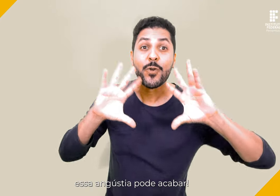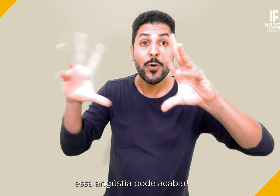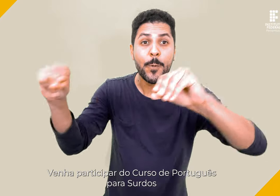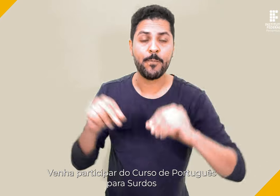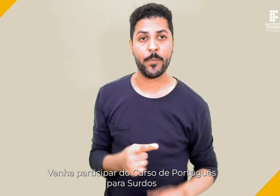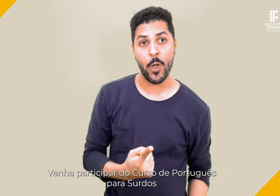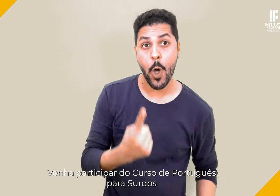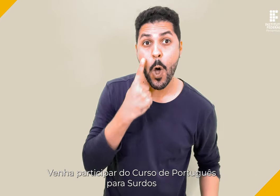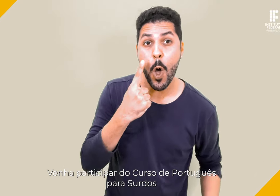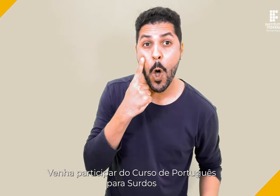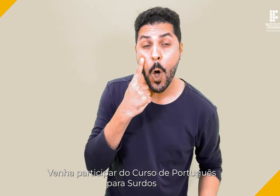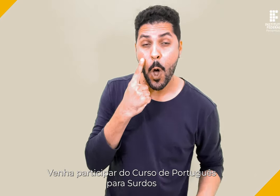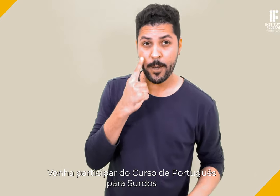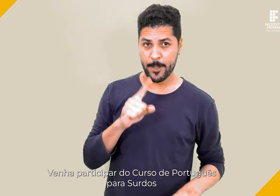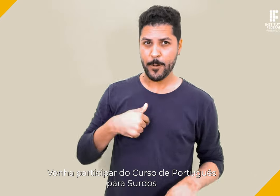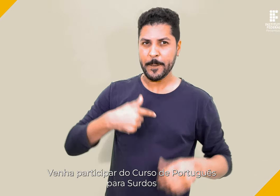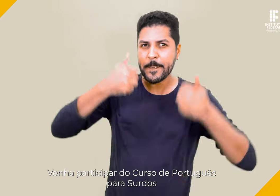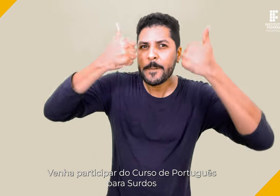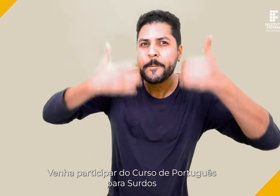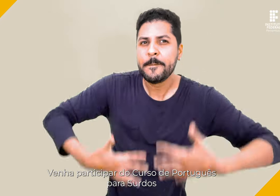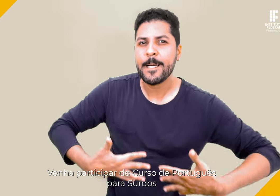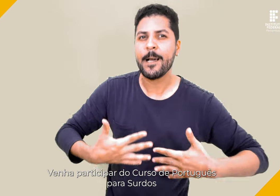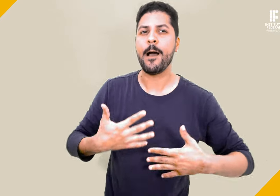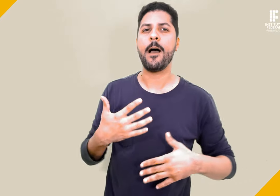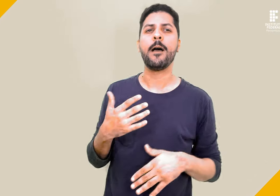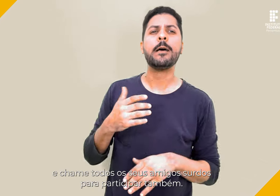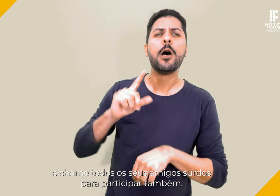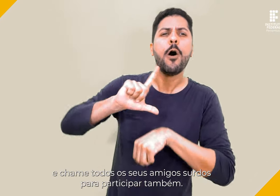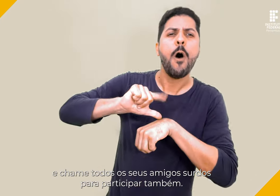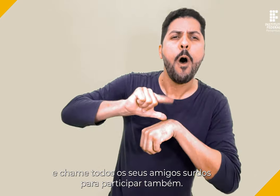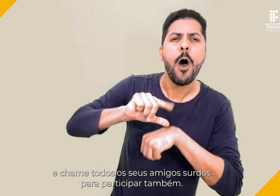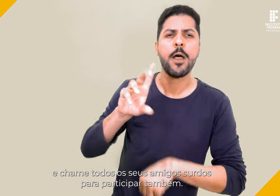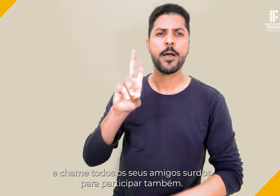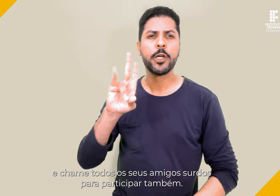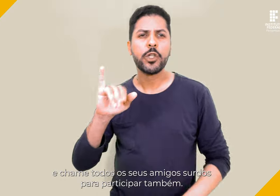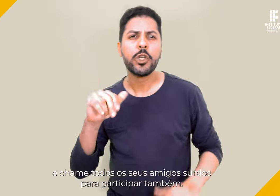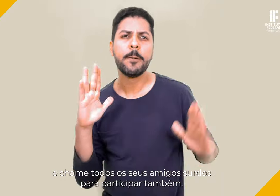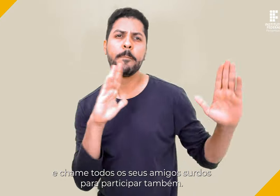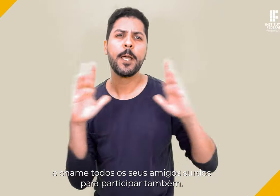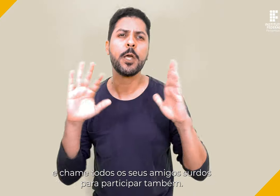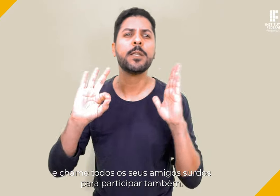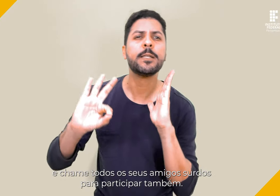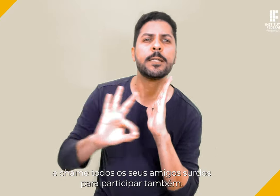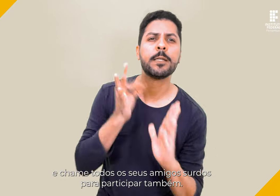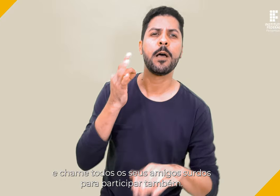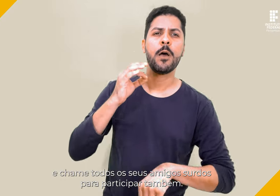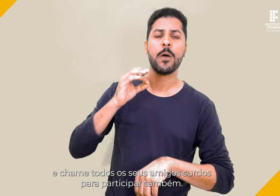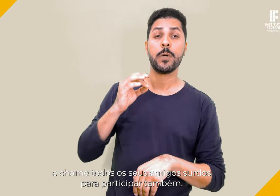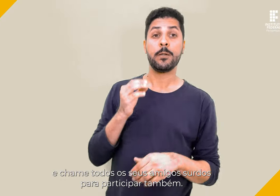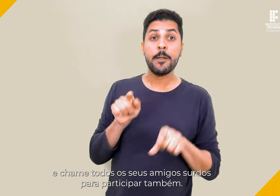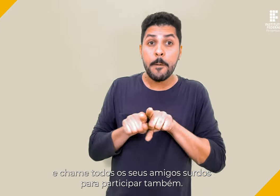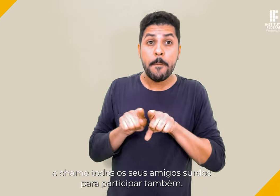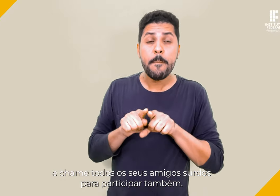Venha participar do curso de português para surdos e chame todos os seus amigos surdos para participarem também.